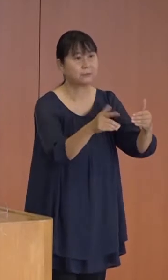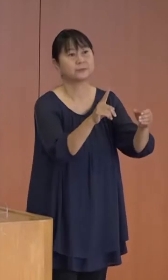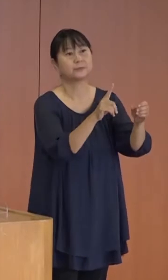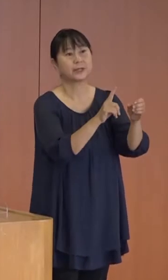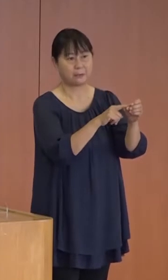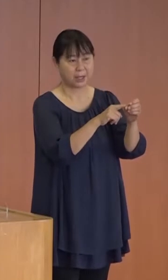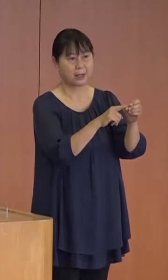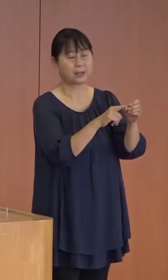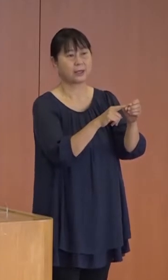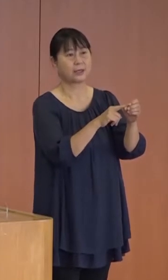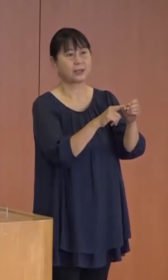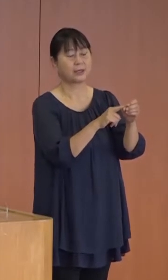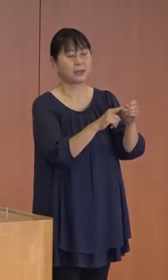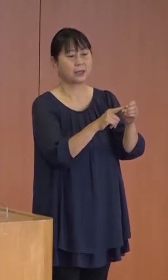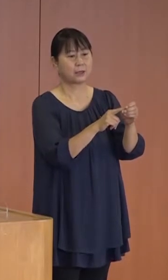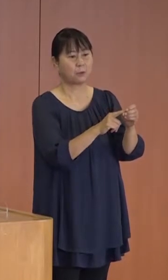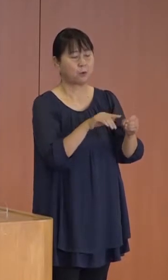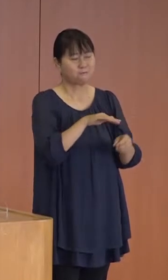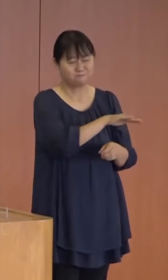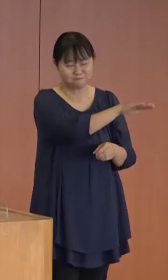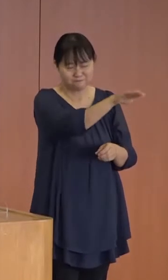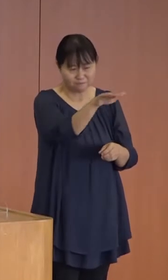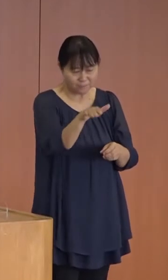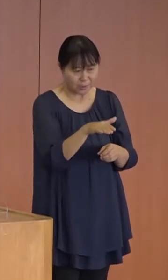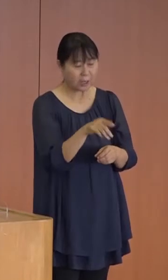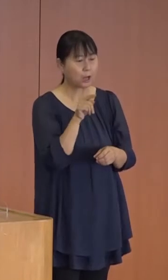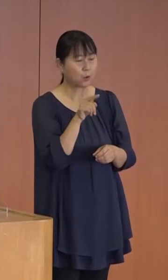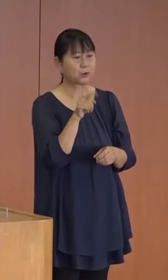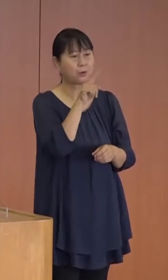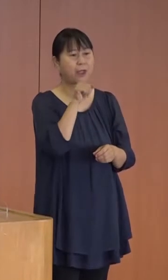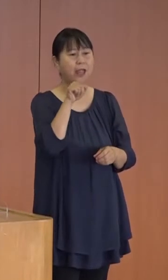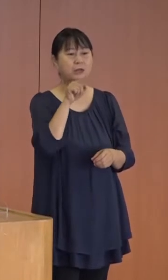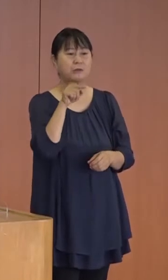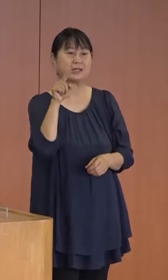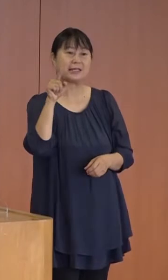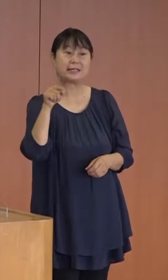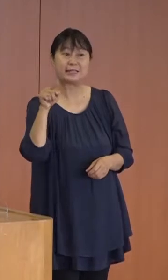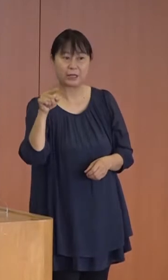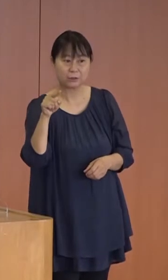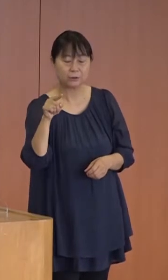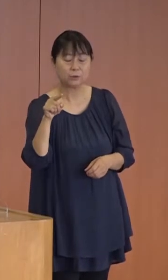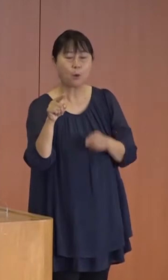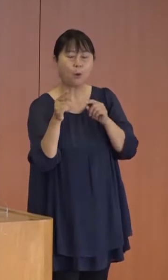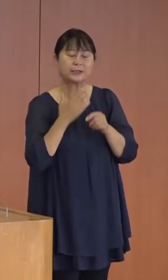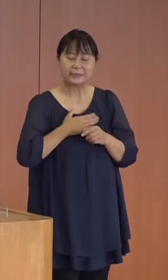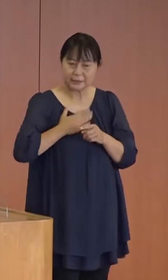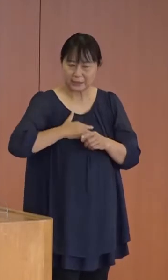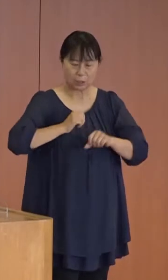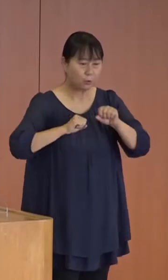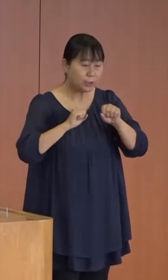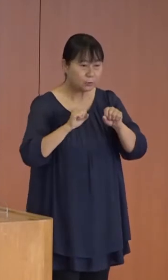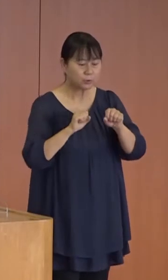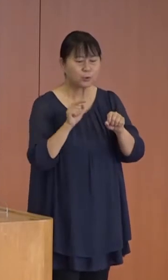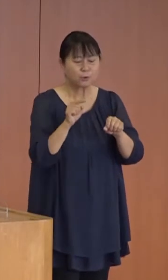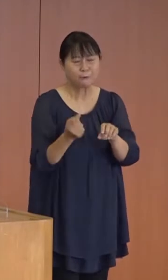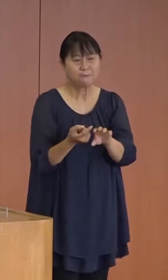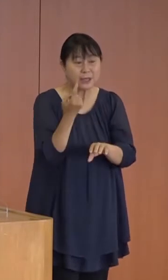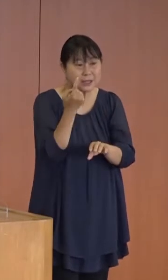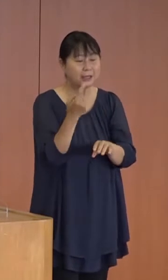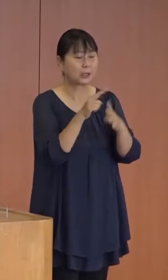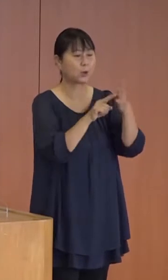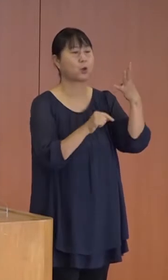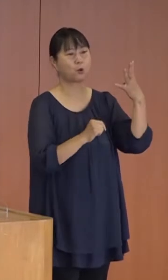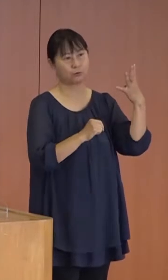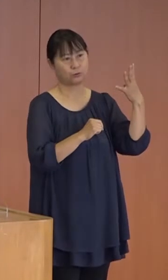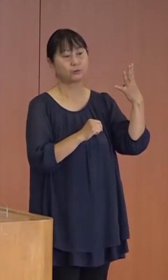、より多くの皆様が SDGs を知り取り組むきっかけとなるよう4つの普